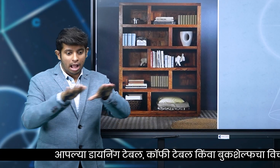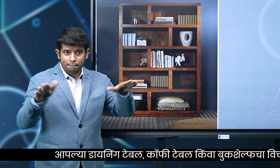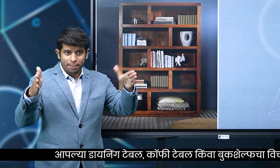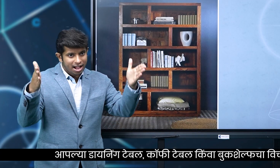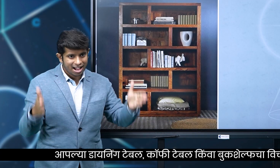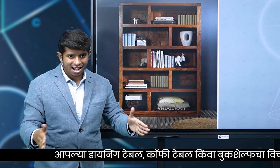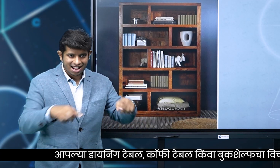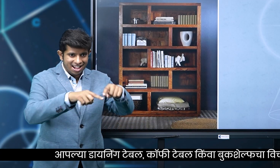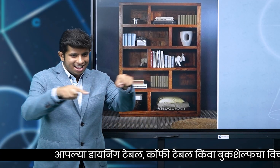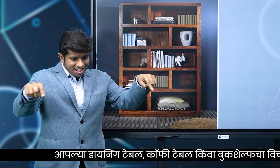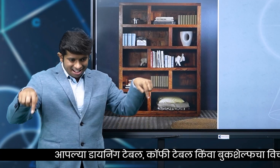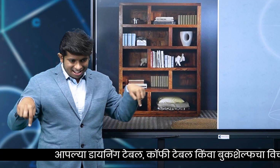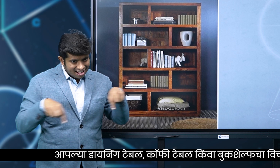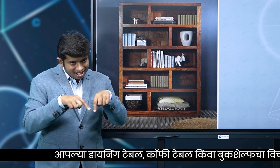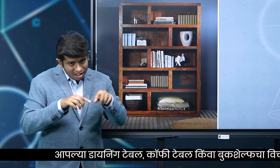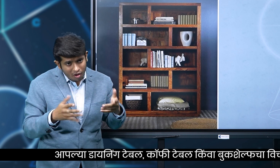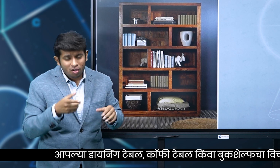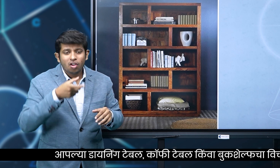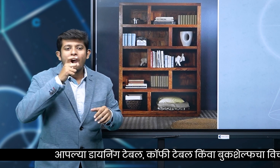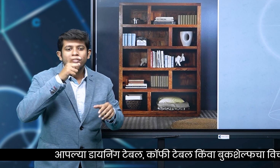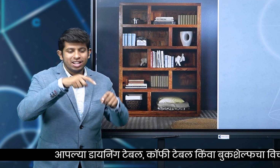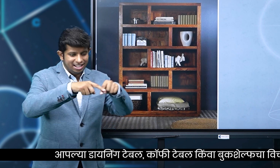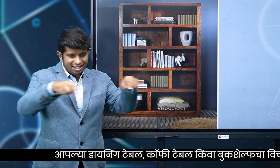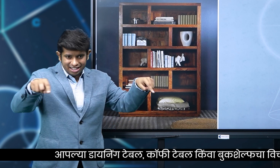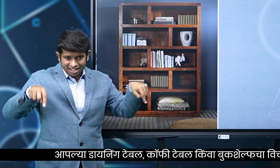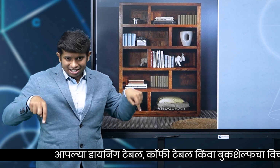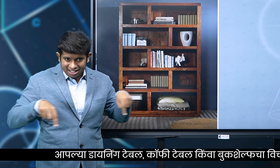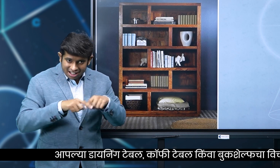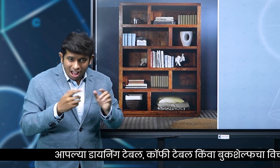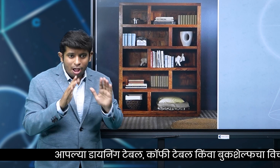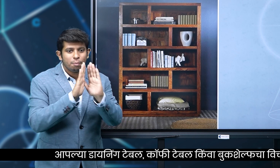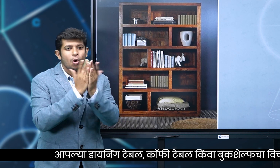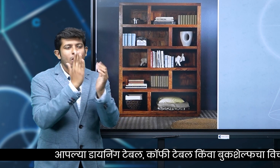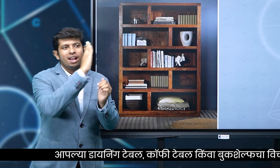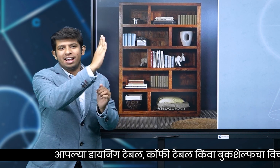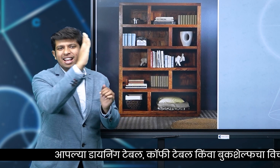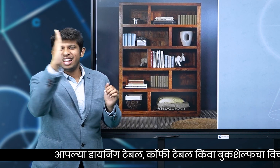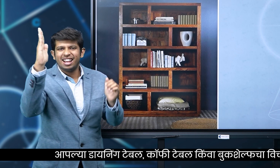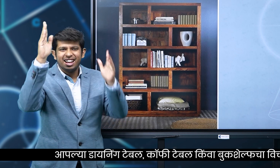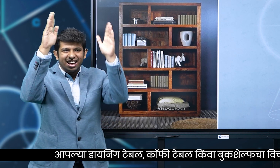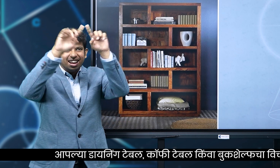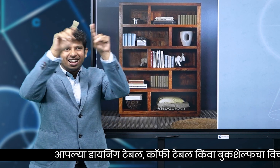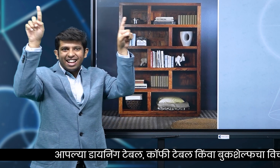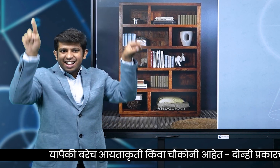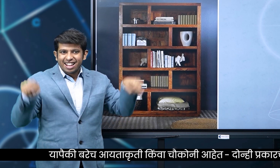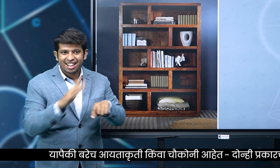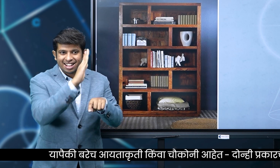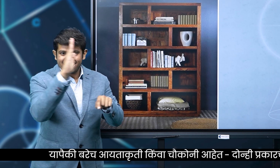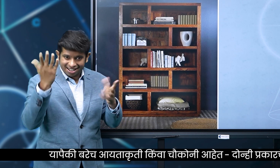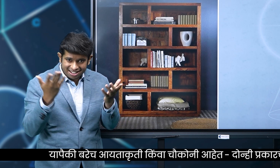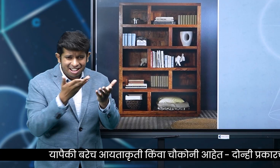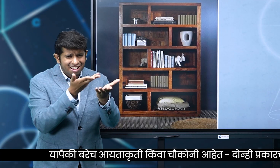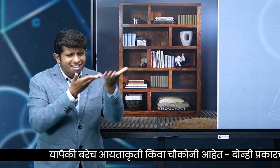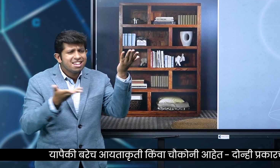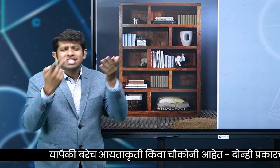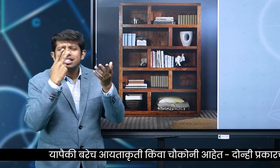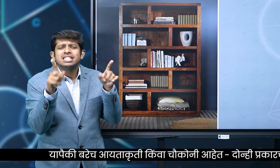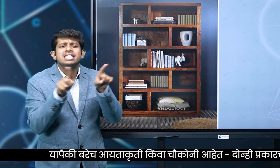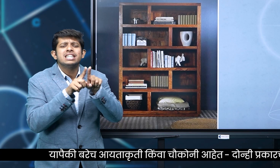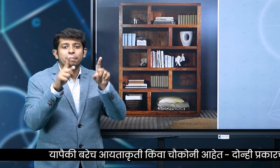आपल्या डायनिंग टेबल, कॉफी टेबल किंवा बुक शेल्फचा विचार करा. यापैकी बरेच